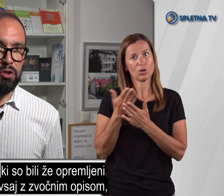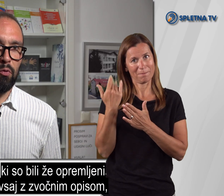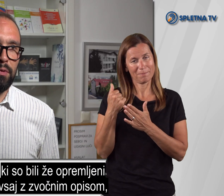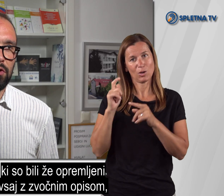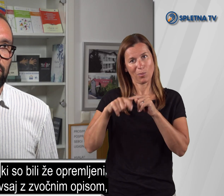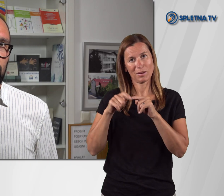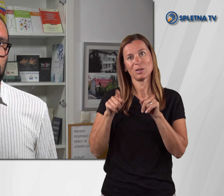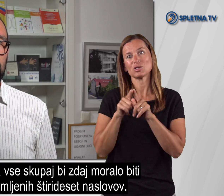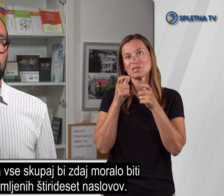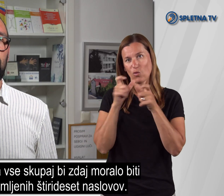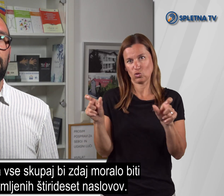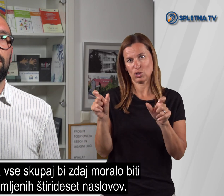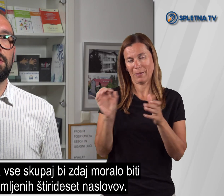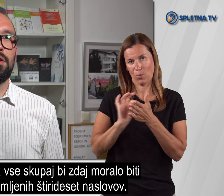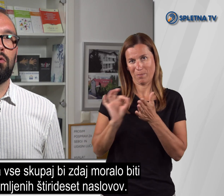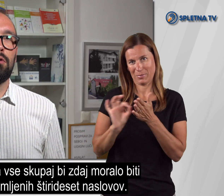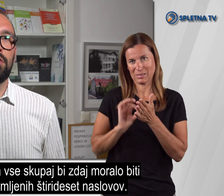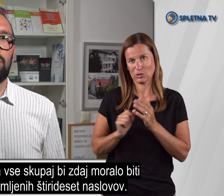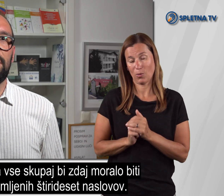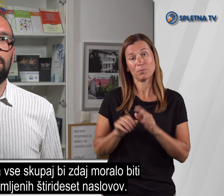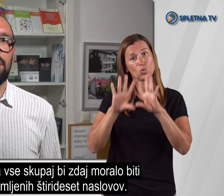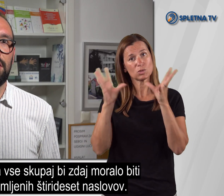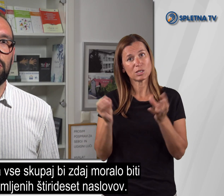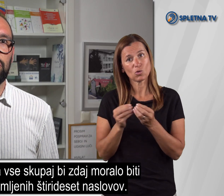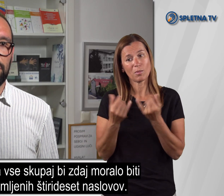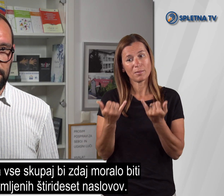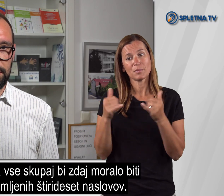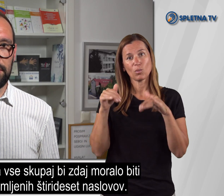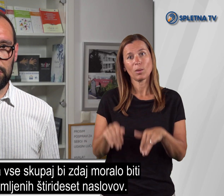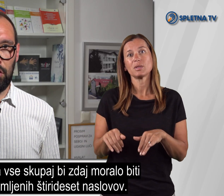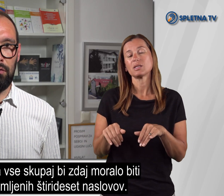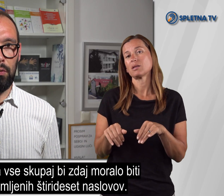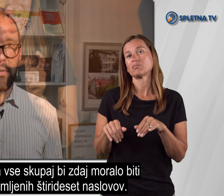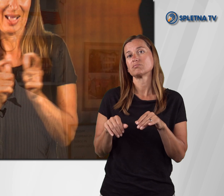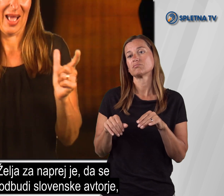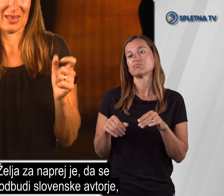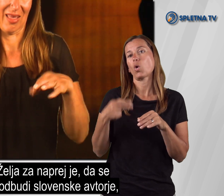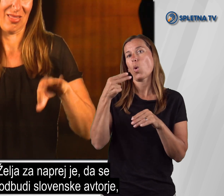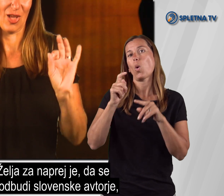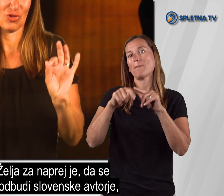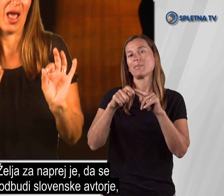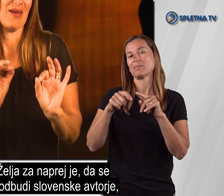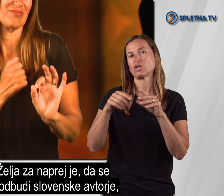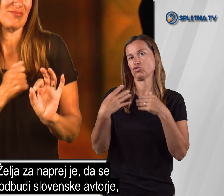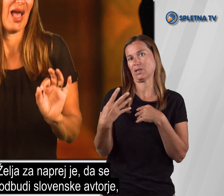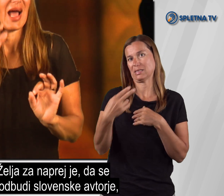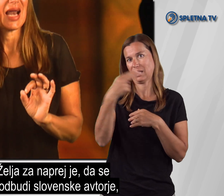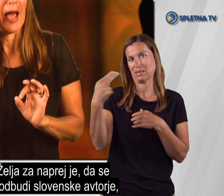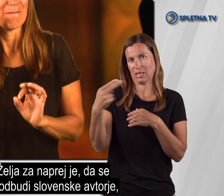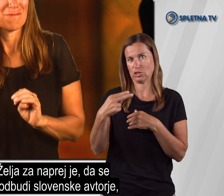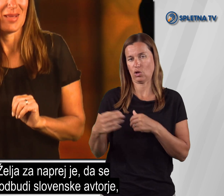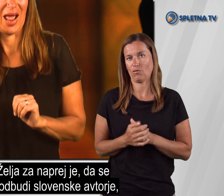z zvočnim opisom, tako da vse skupaj bi zdaj moralo biti opremljenih 40 naslovov. Želja za naprej